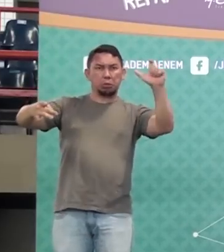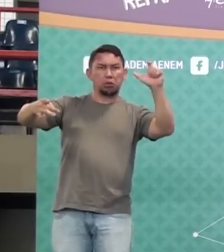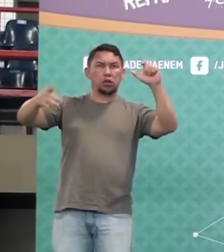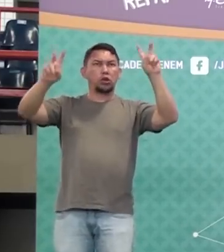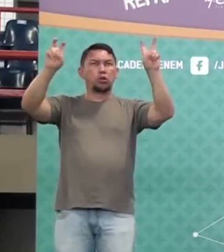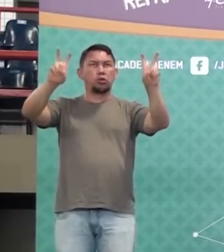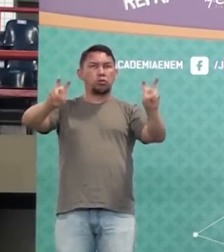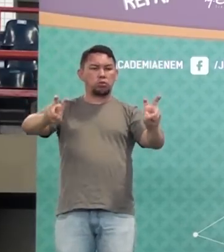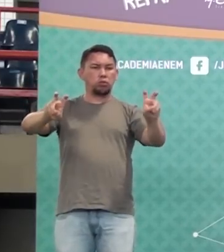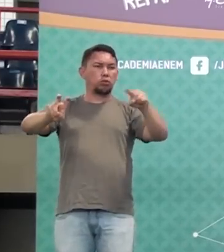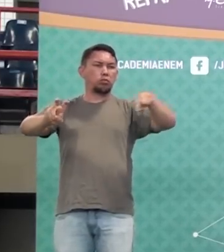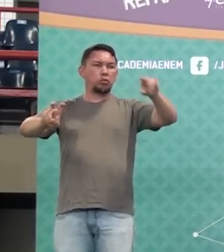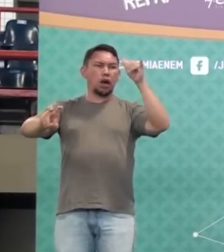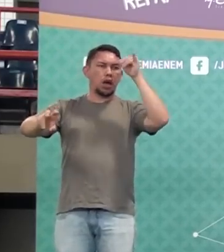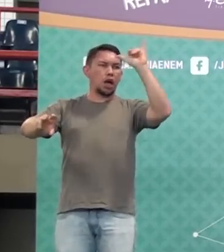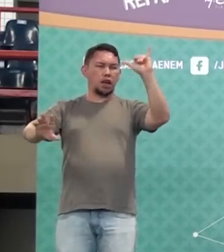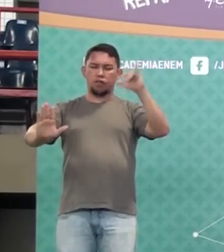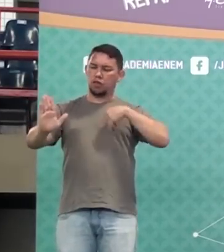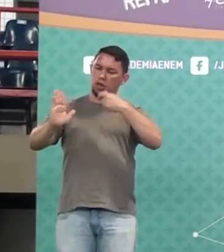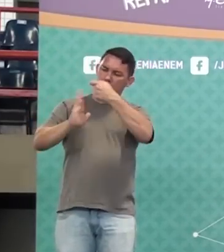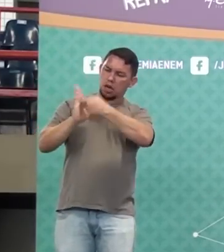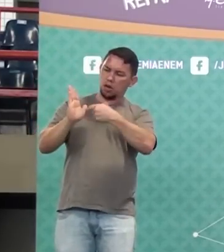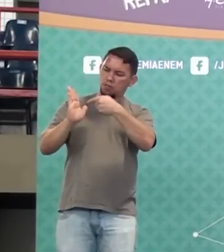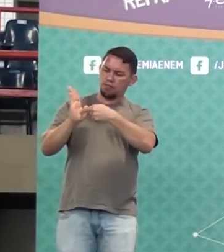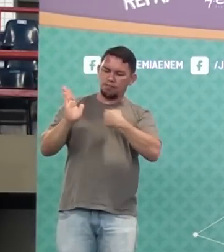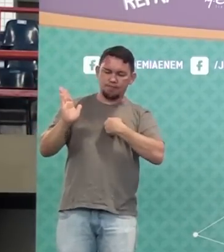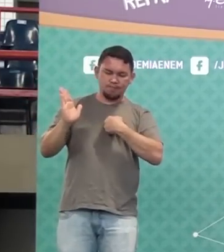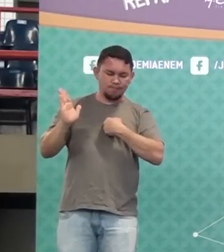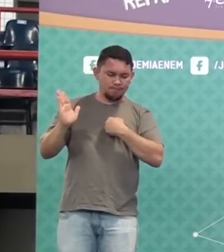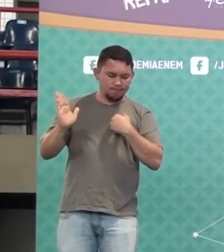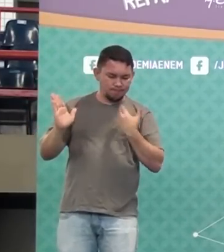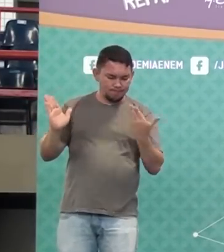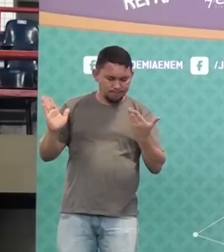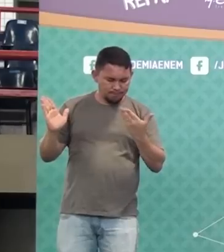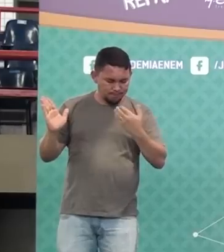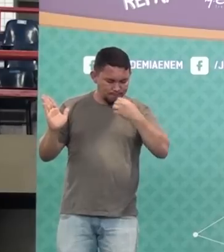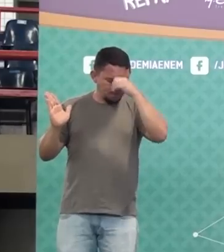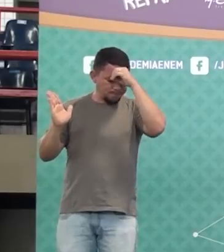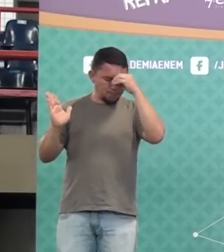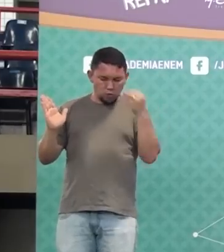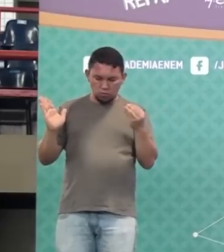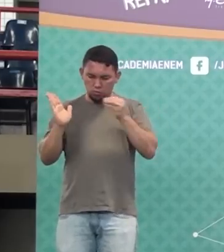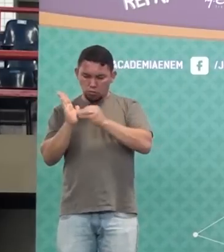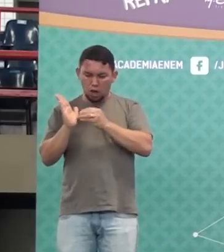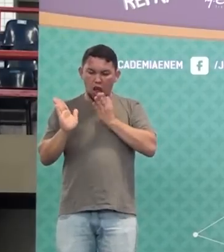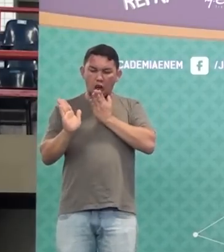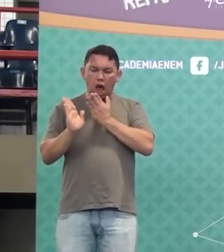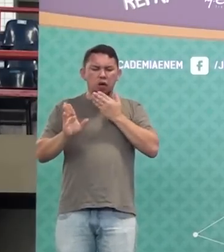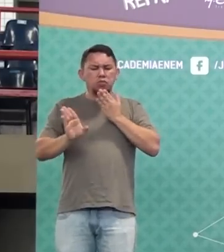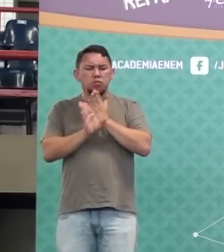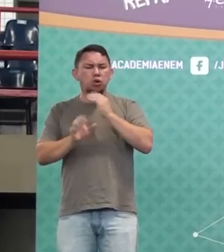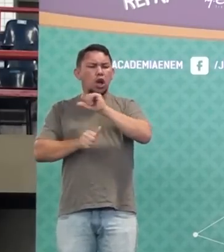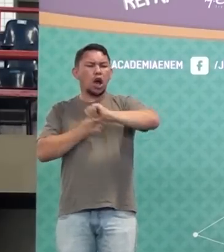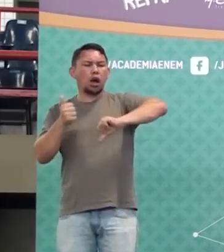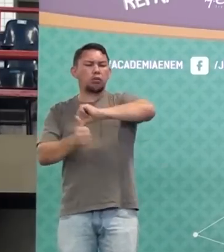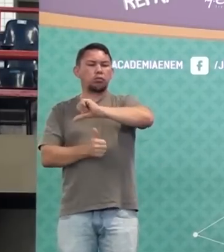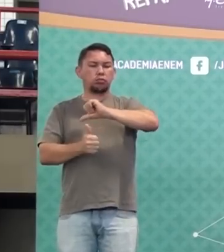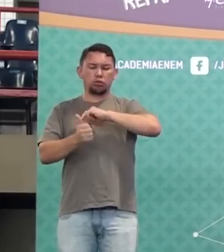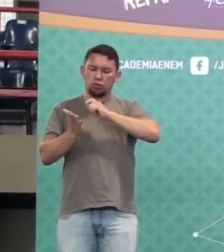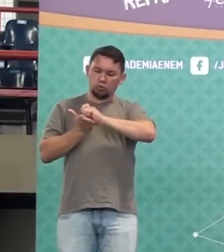sob pena de vocês perderem a oportunidade de entender a razão de nós